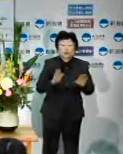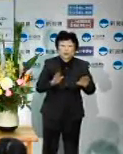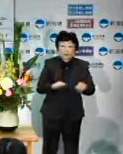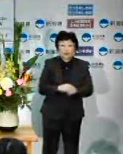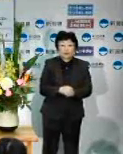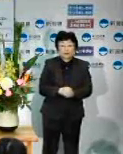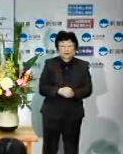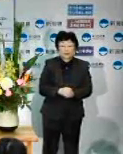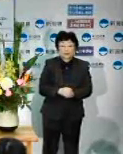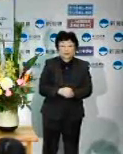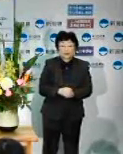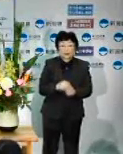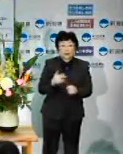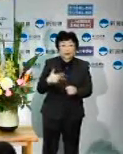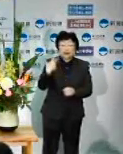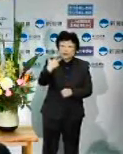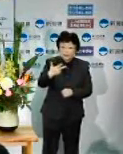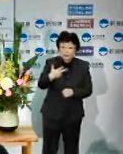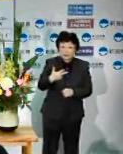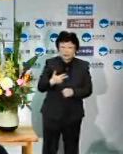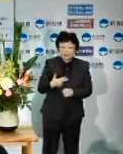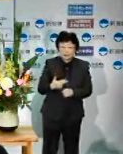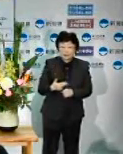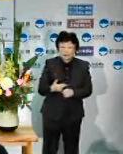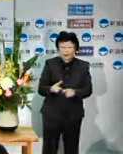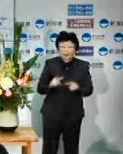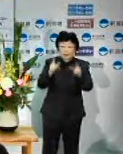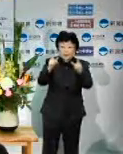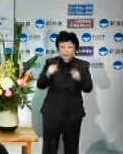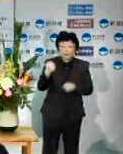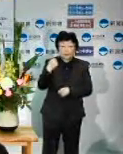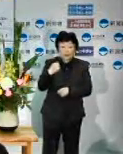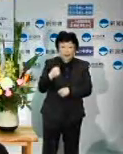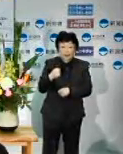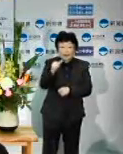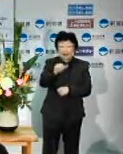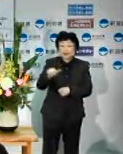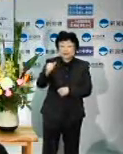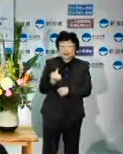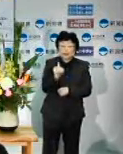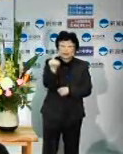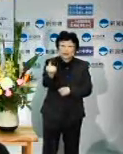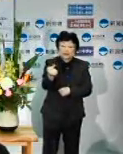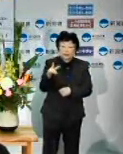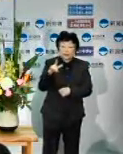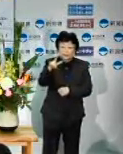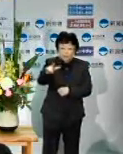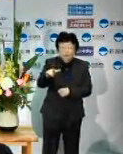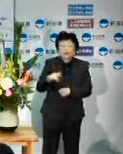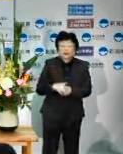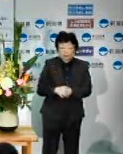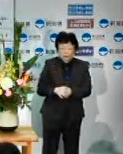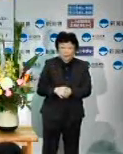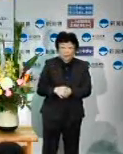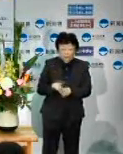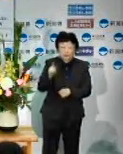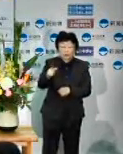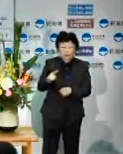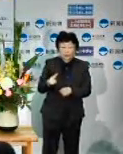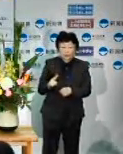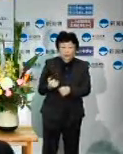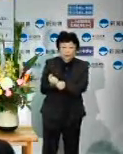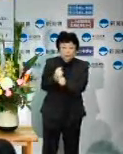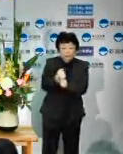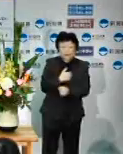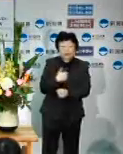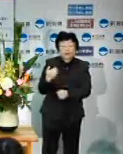の来週東南アジア訪問いたしますけれどもその中でもエアラインへの働きかけをし